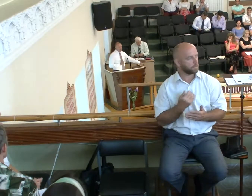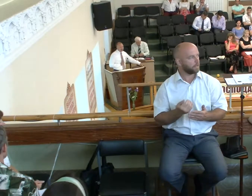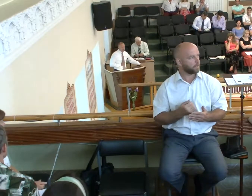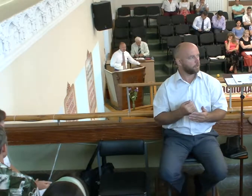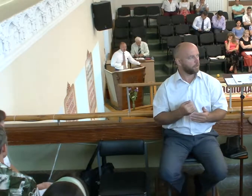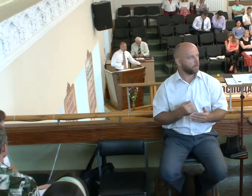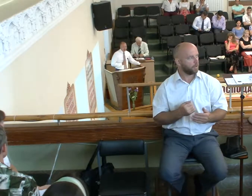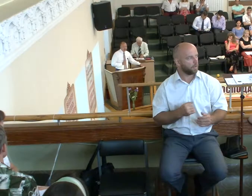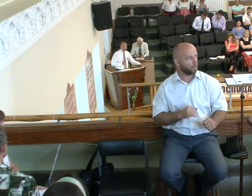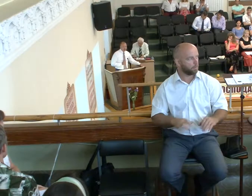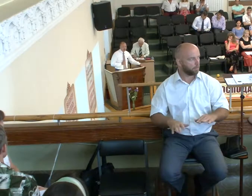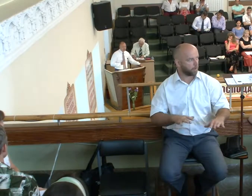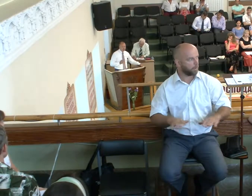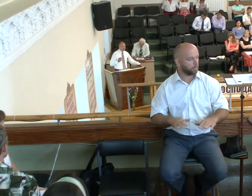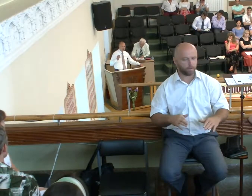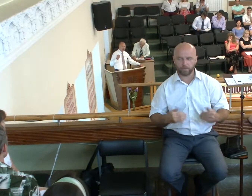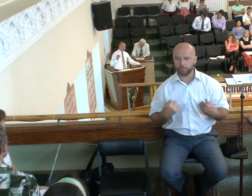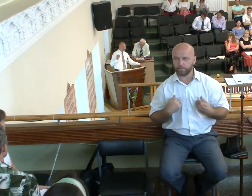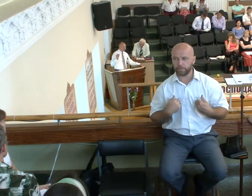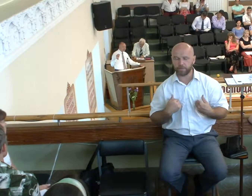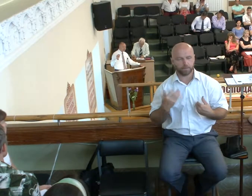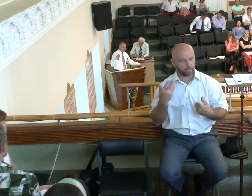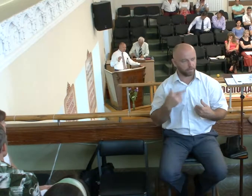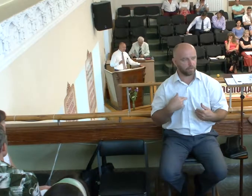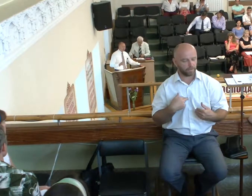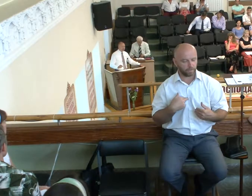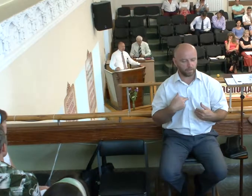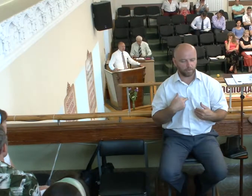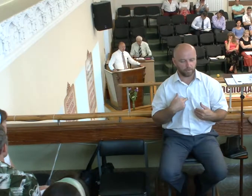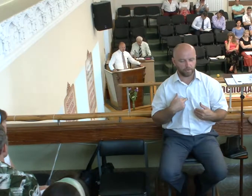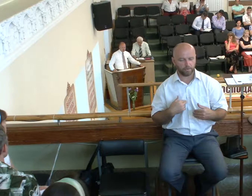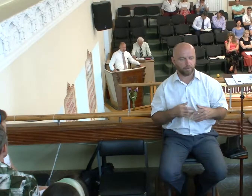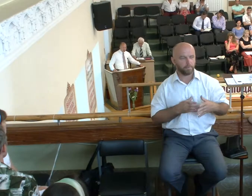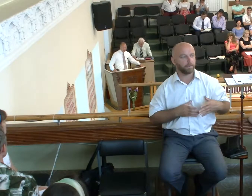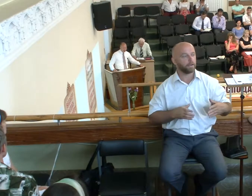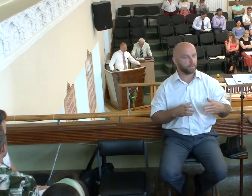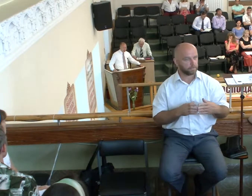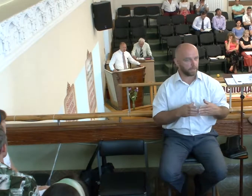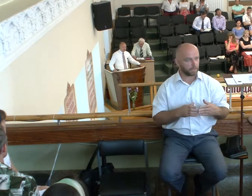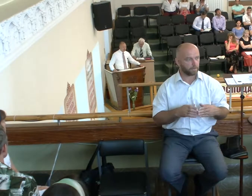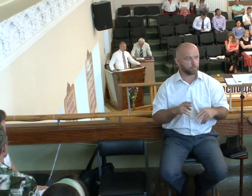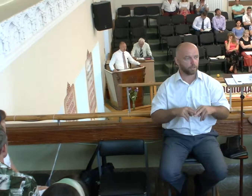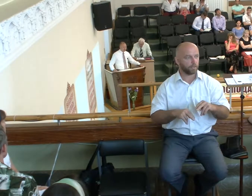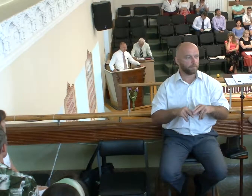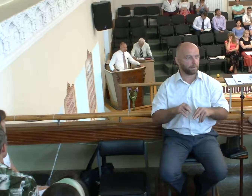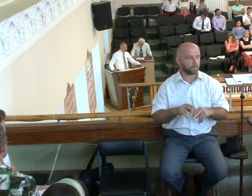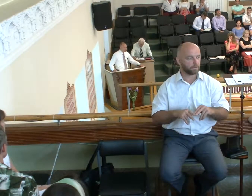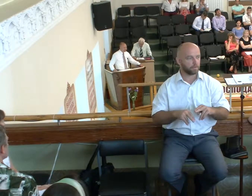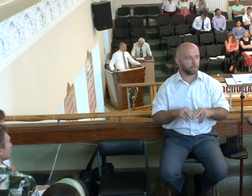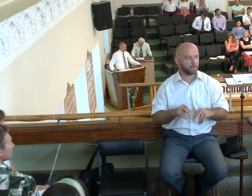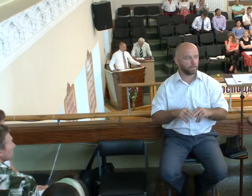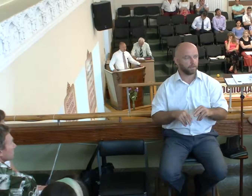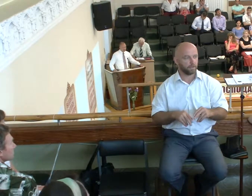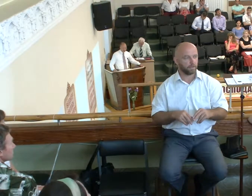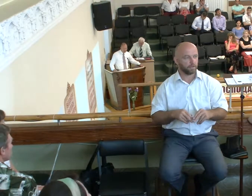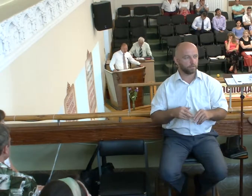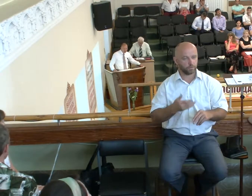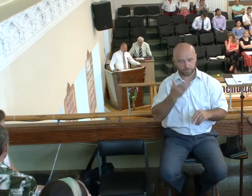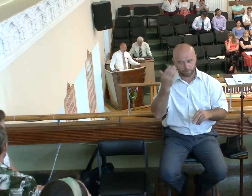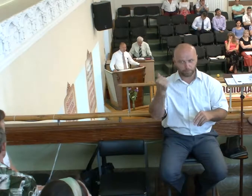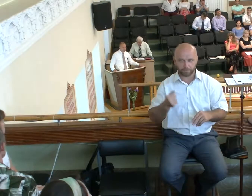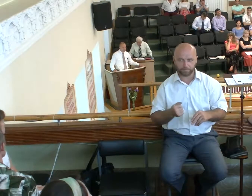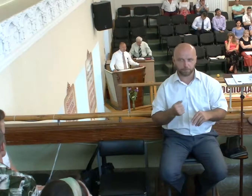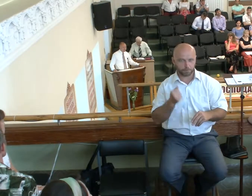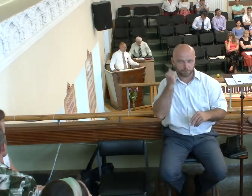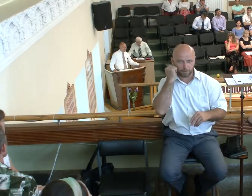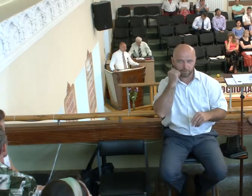Когда я приехал в эту церковь, уже на практике после центра подготовки церковных служителей в 2000